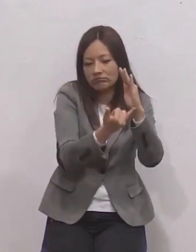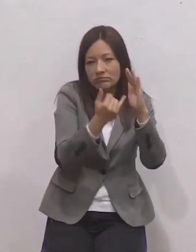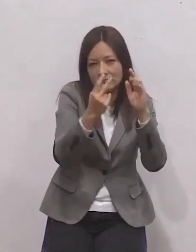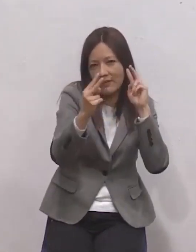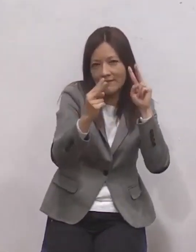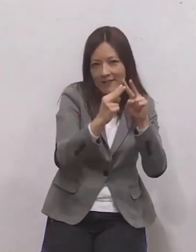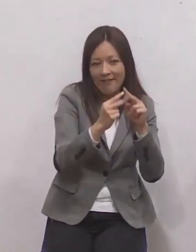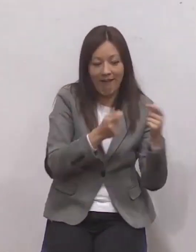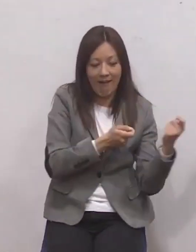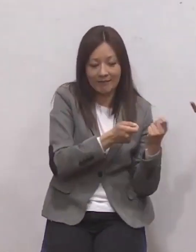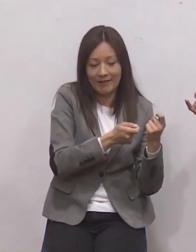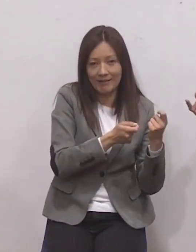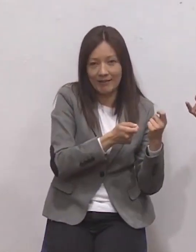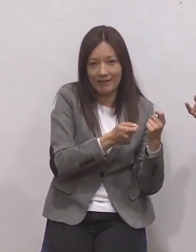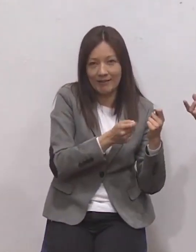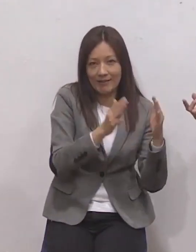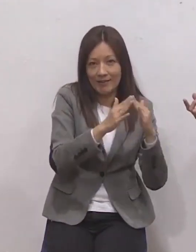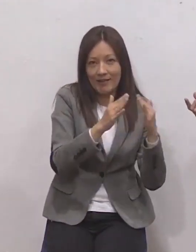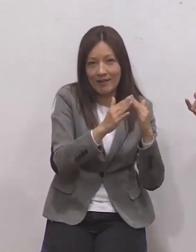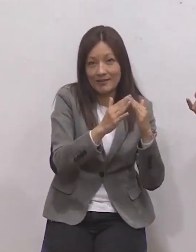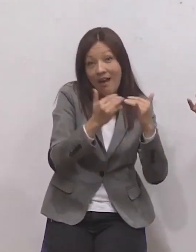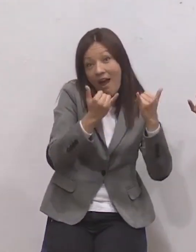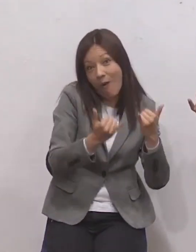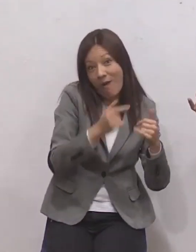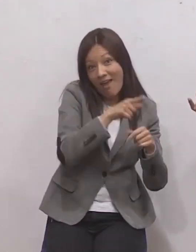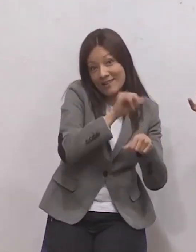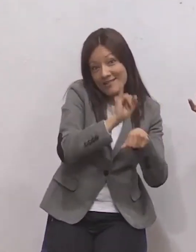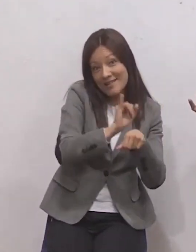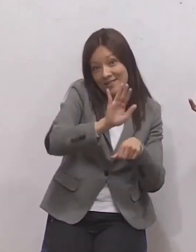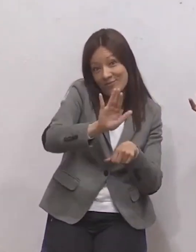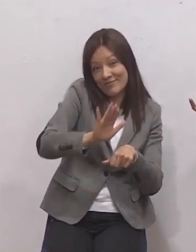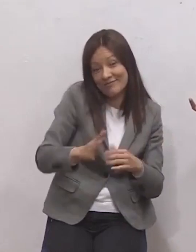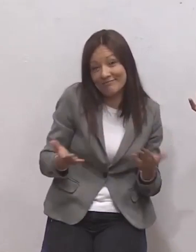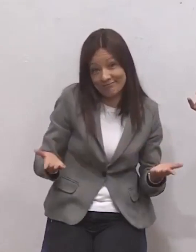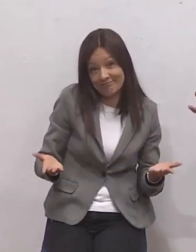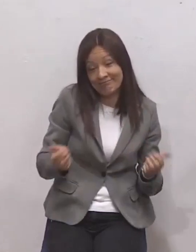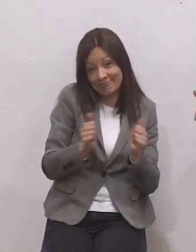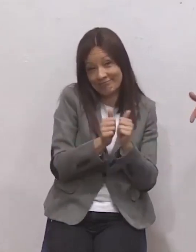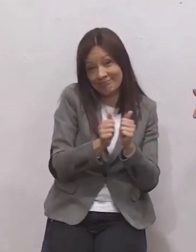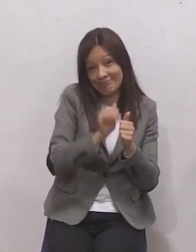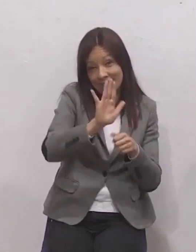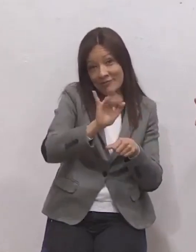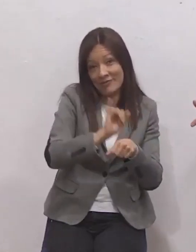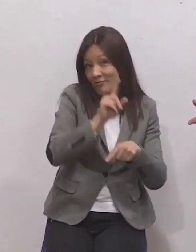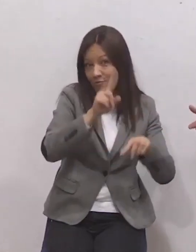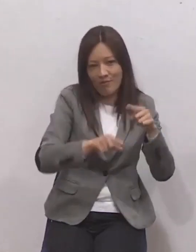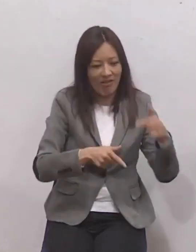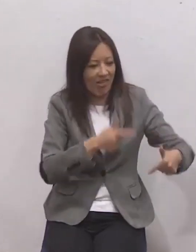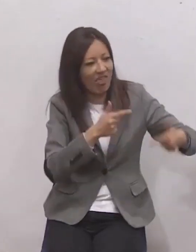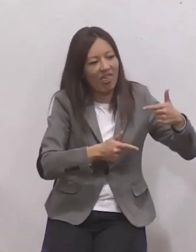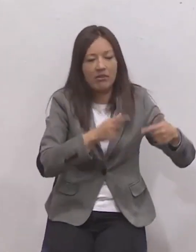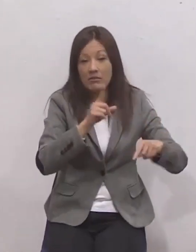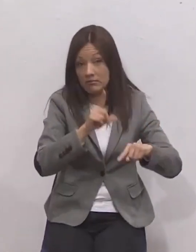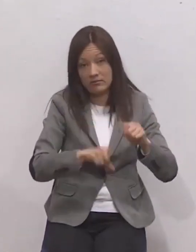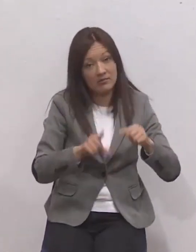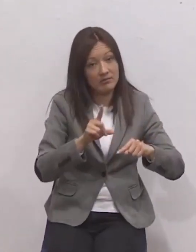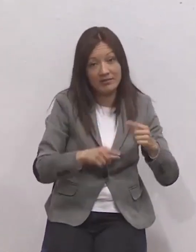Porque el que está a su lado, ahora es la iglesia con usted. Por eso no puede haber divisiones entre